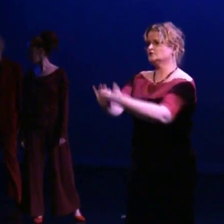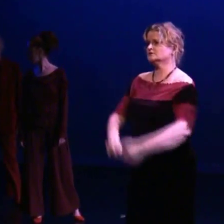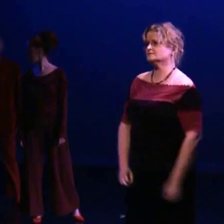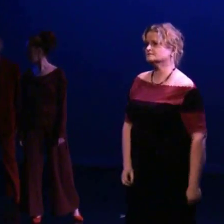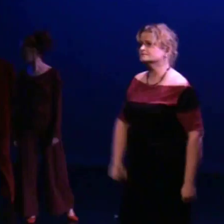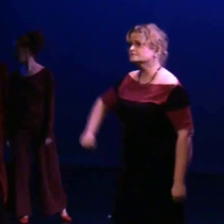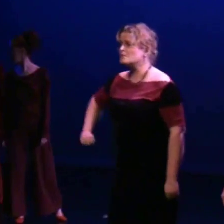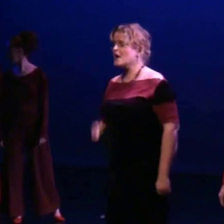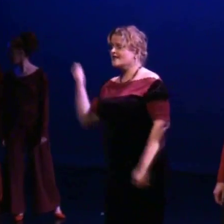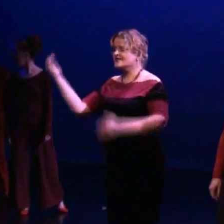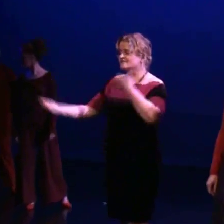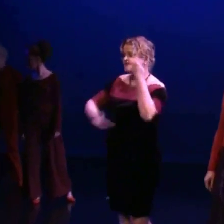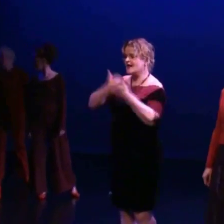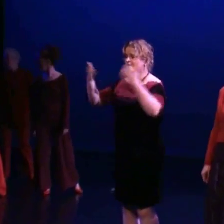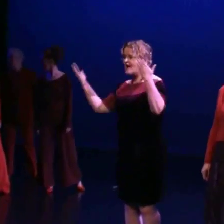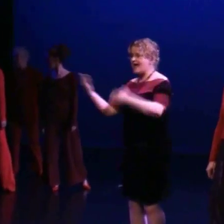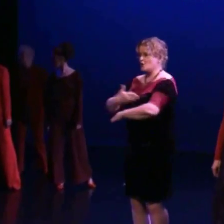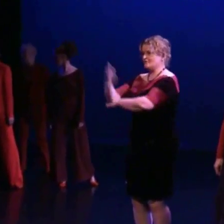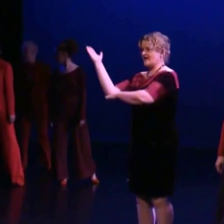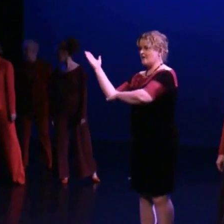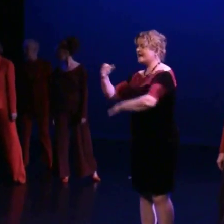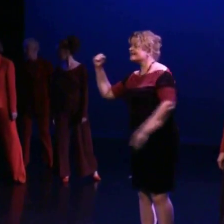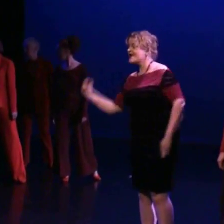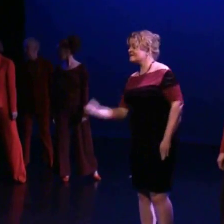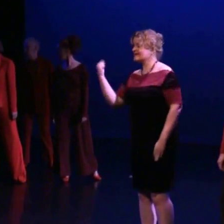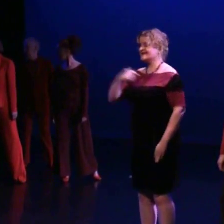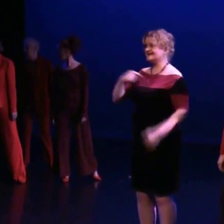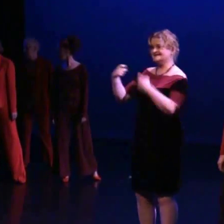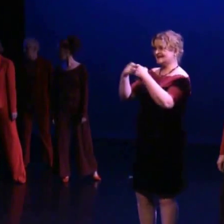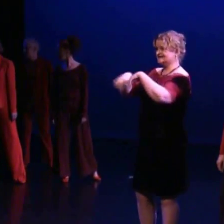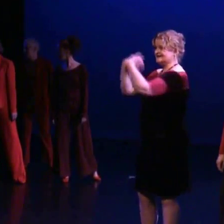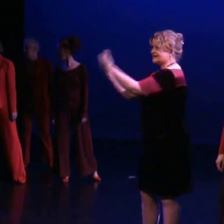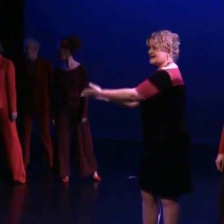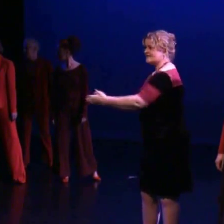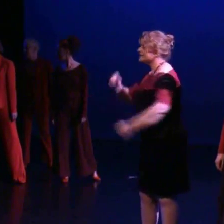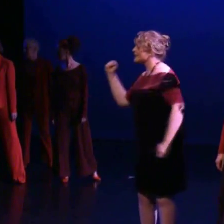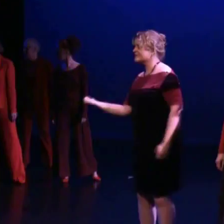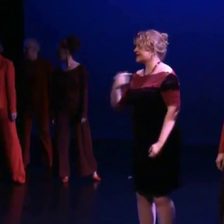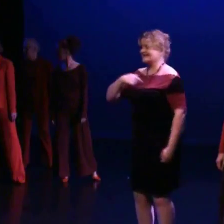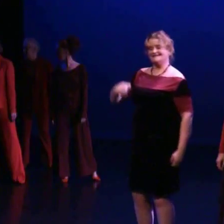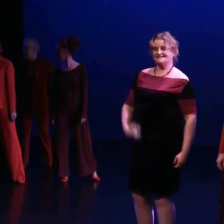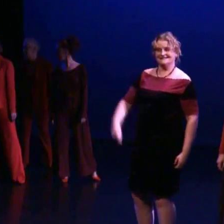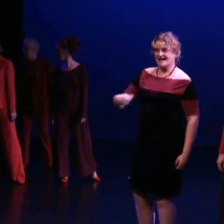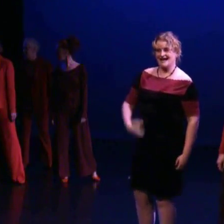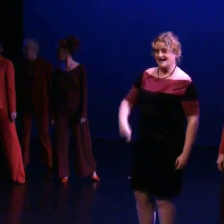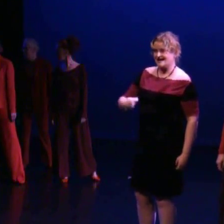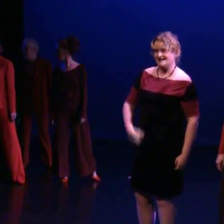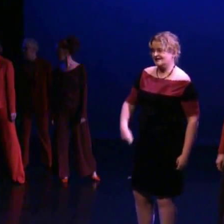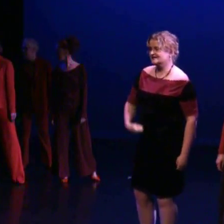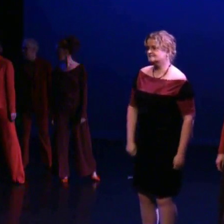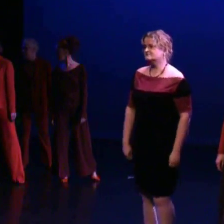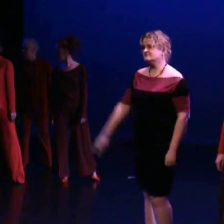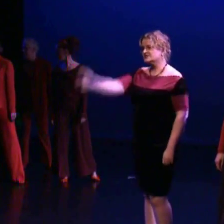huwelijkstherapie. En daar vertelde mijn man dat hij vreemd ging omdat ik hem niet seksueel wilde behagen, want ik wilde me niet